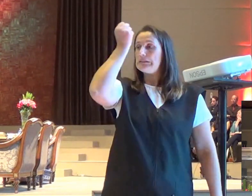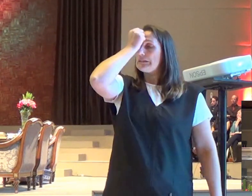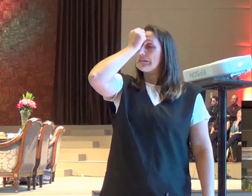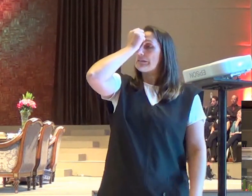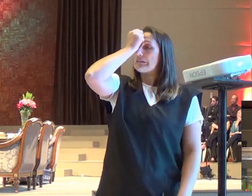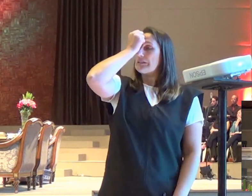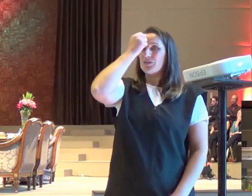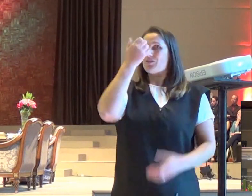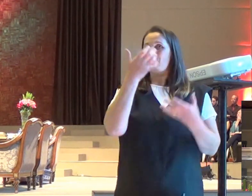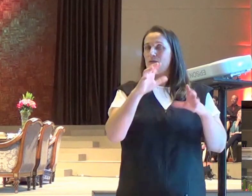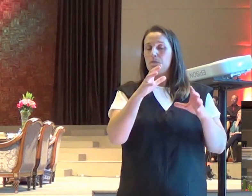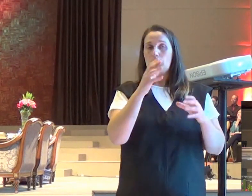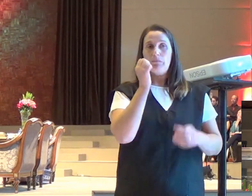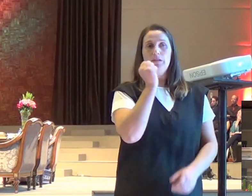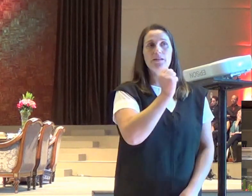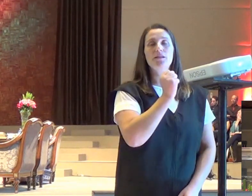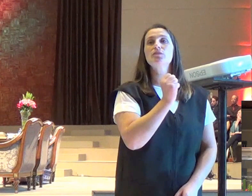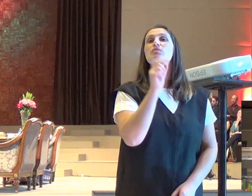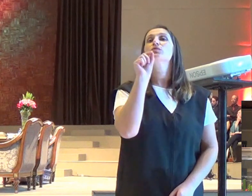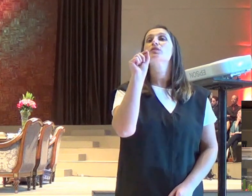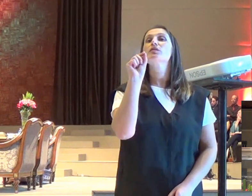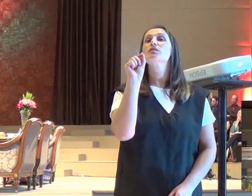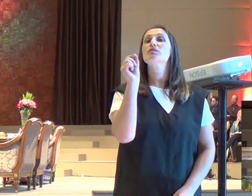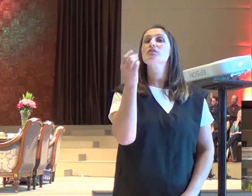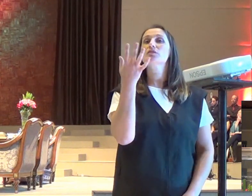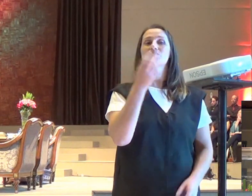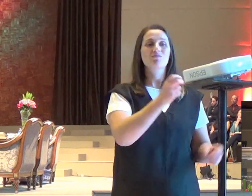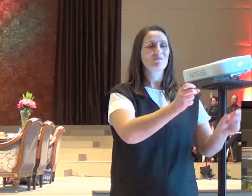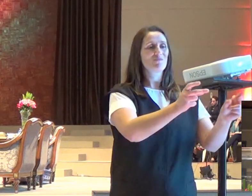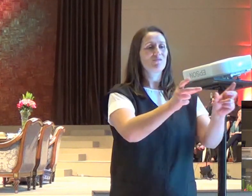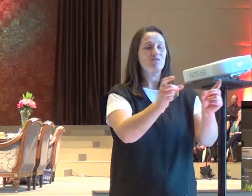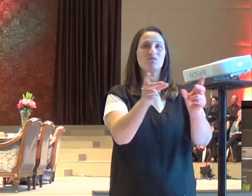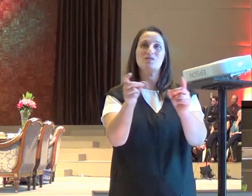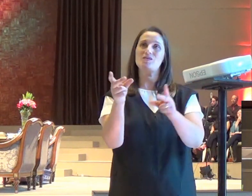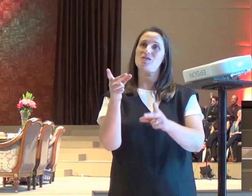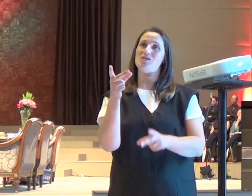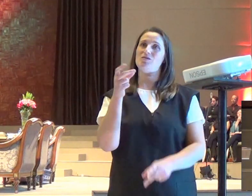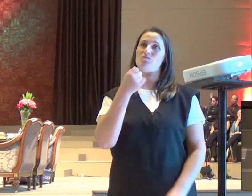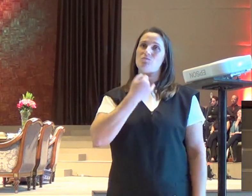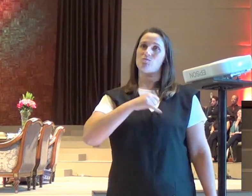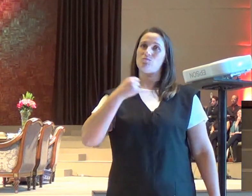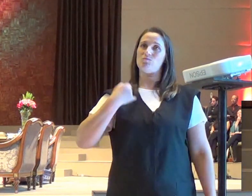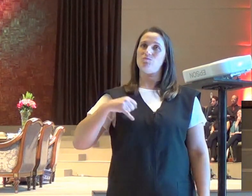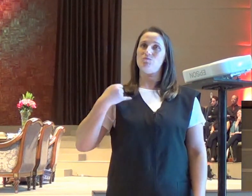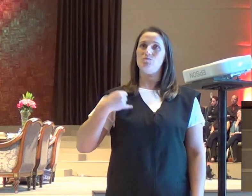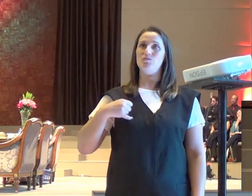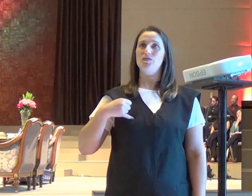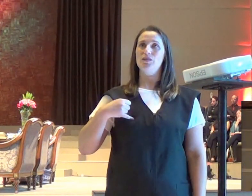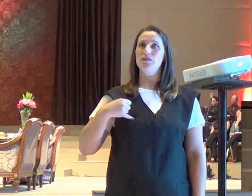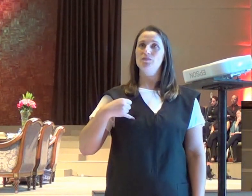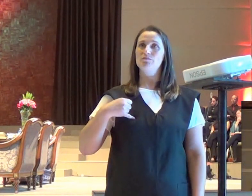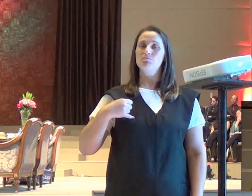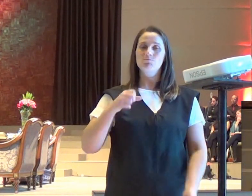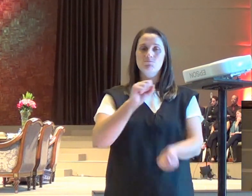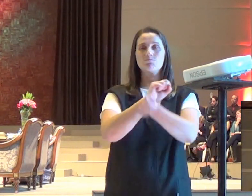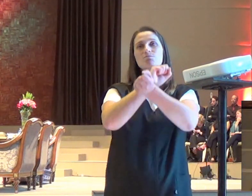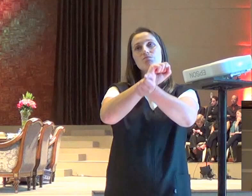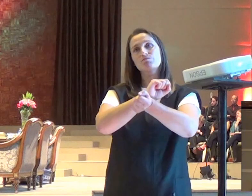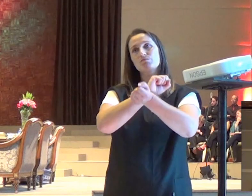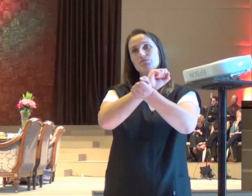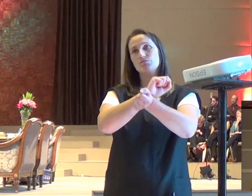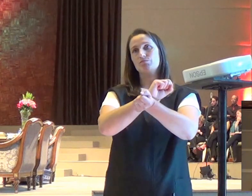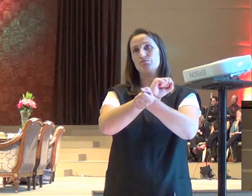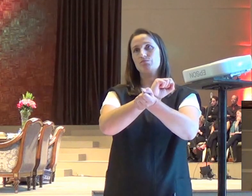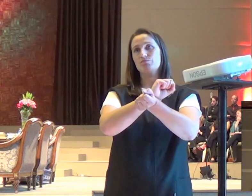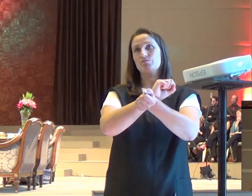e aí venderam o menino aos mercadores como escravo, e